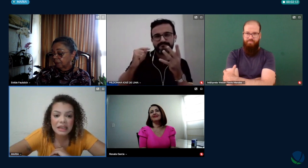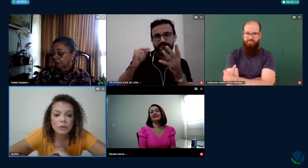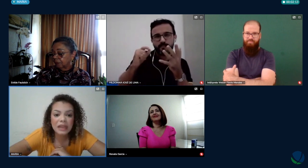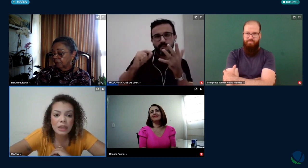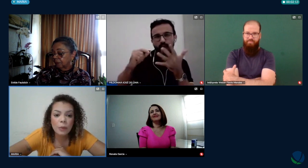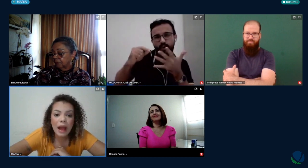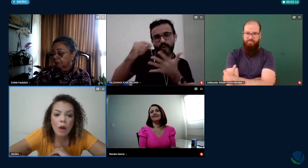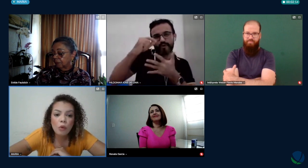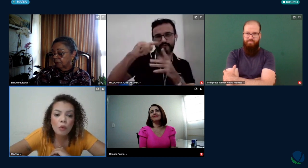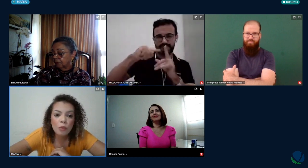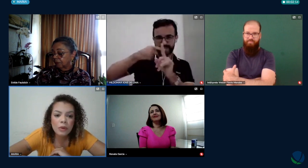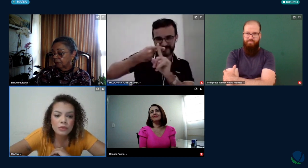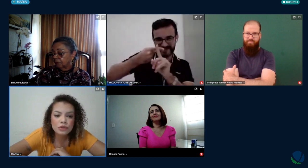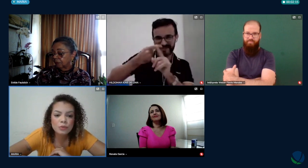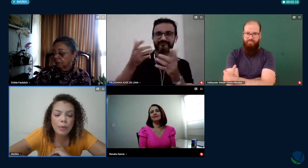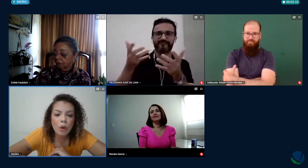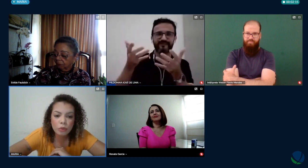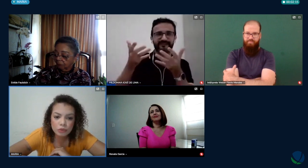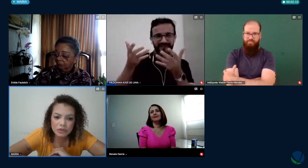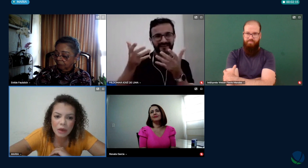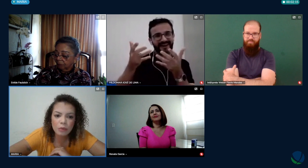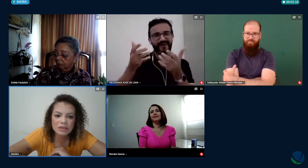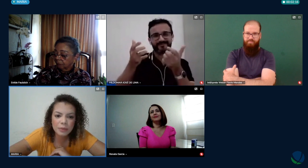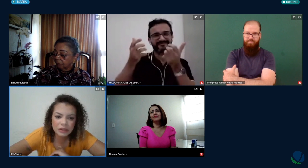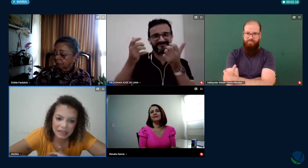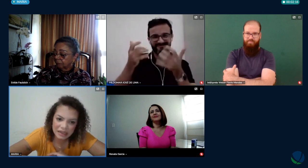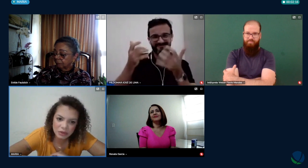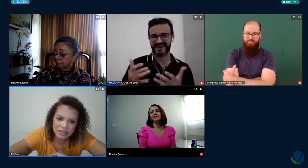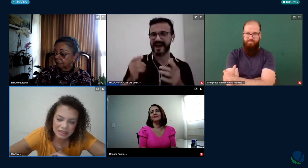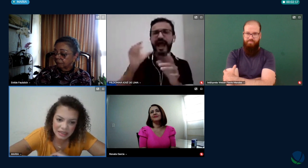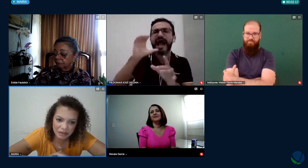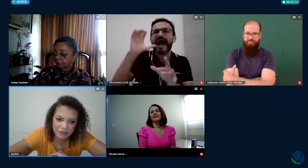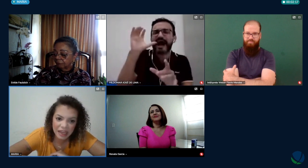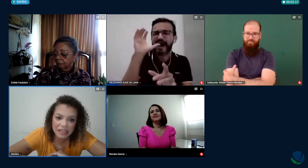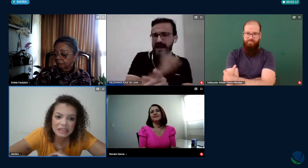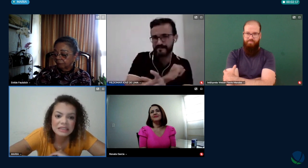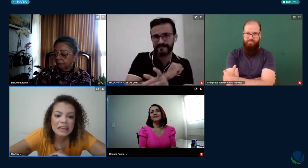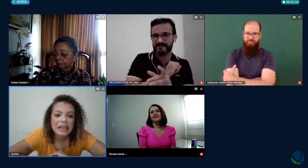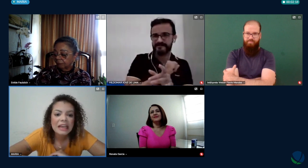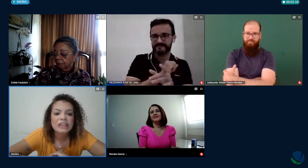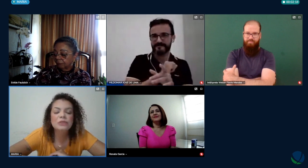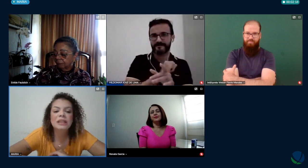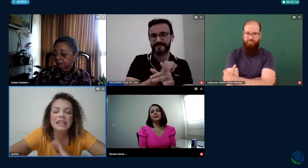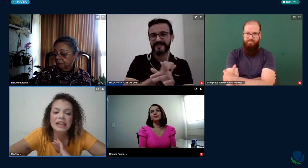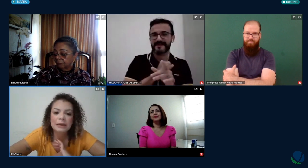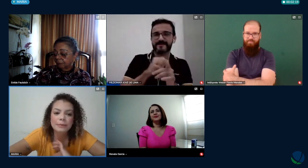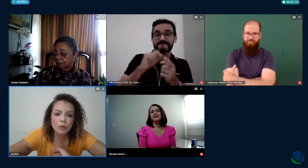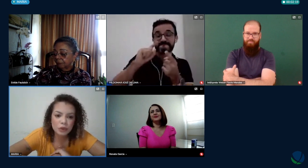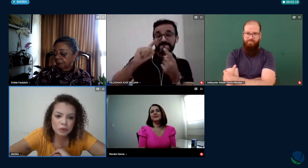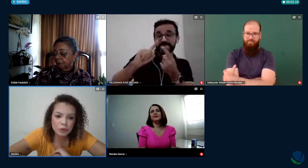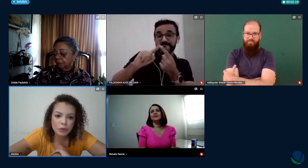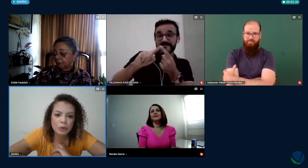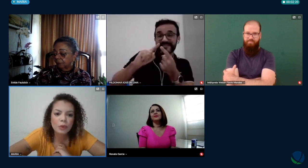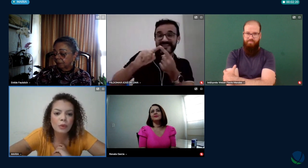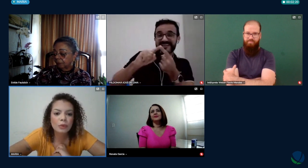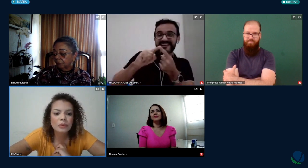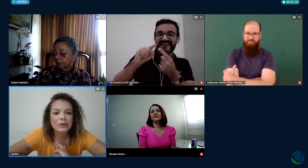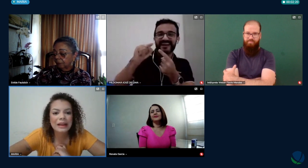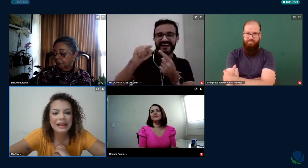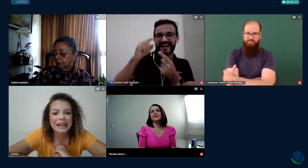Mas eu tenho alguns pontos, algumas ponderações a serem feitas, de maneira muito